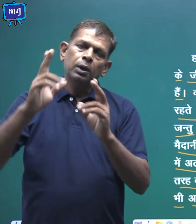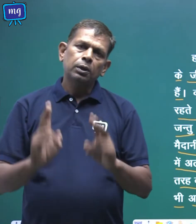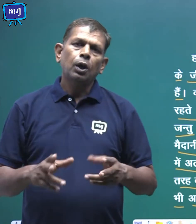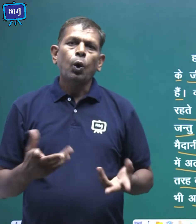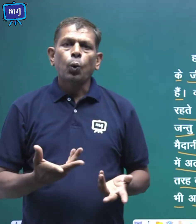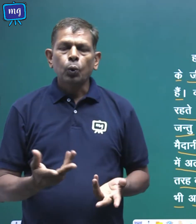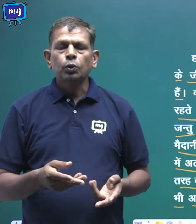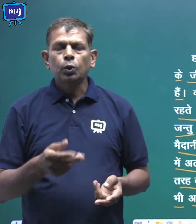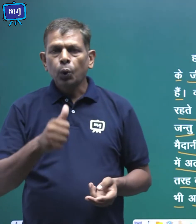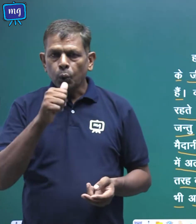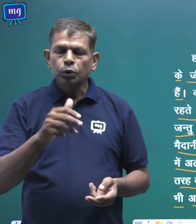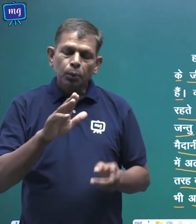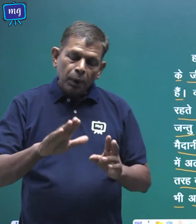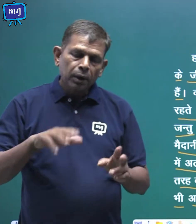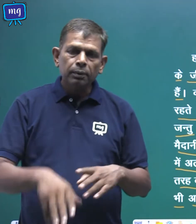कुछ पानी में रहते हैं।